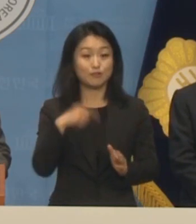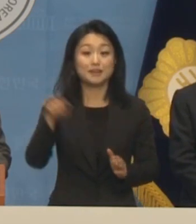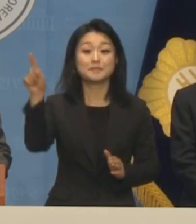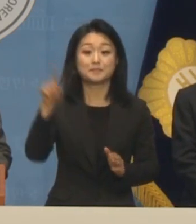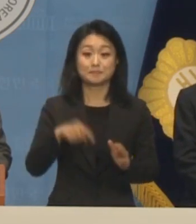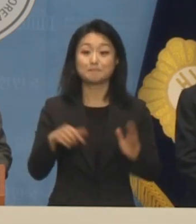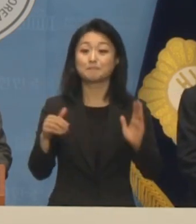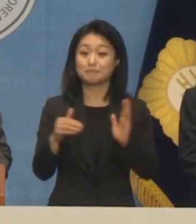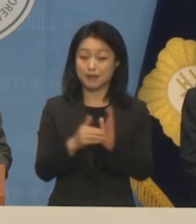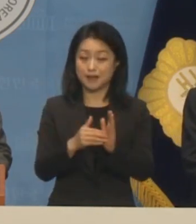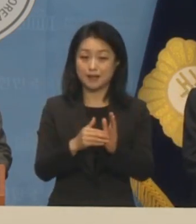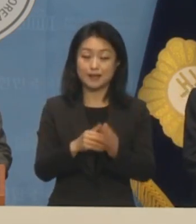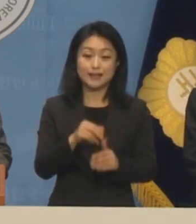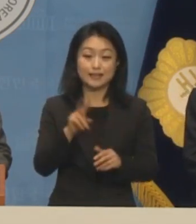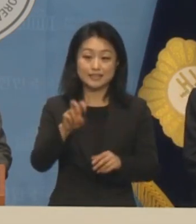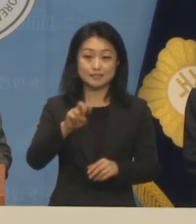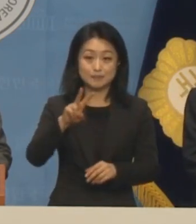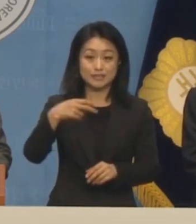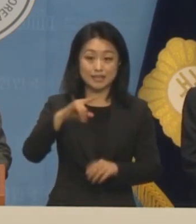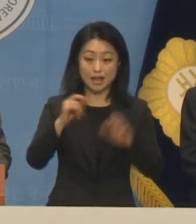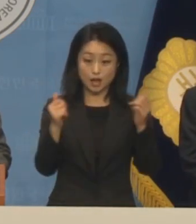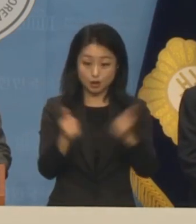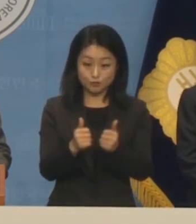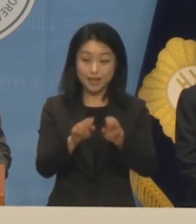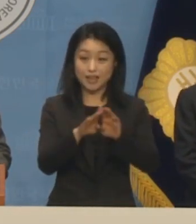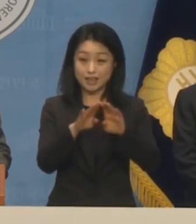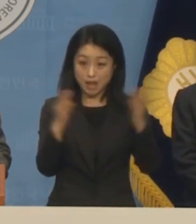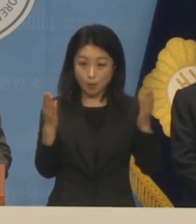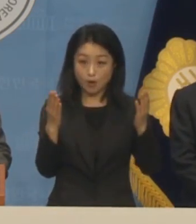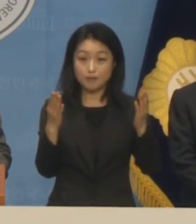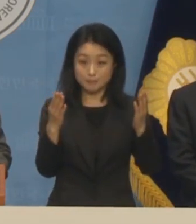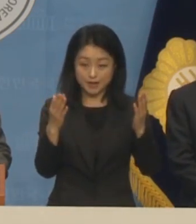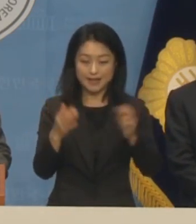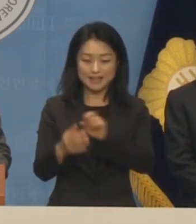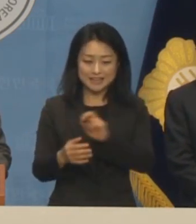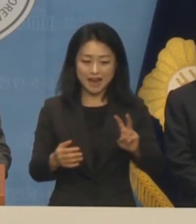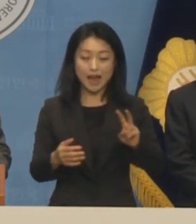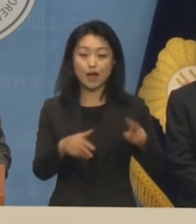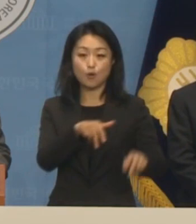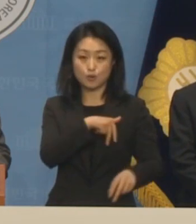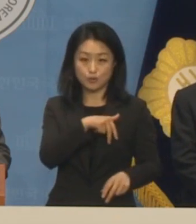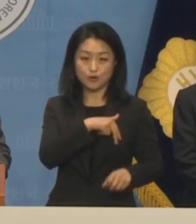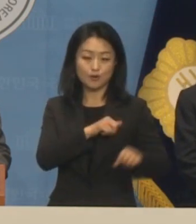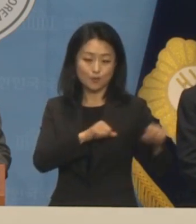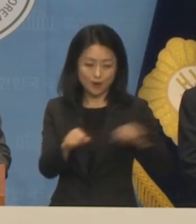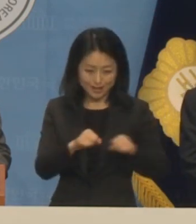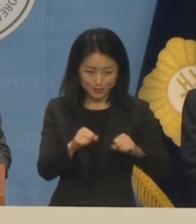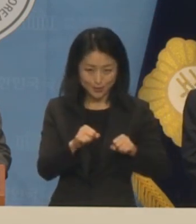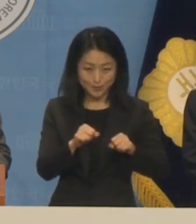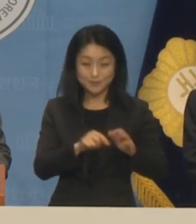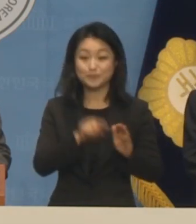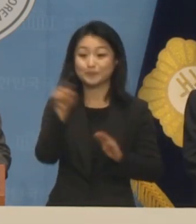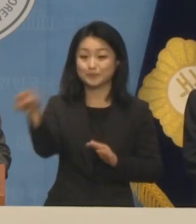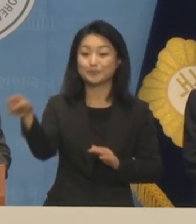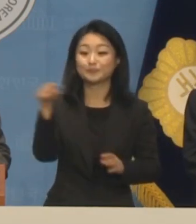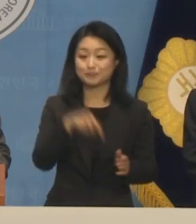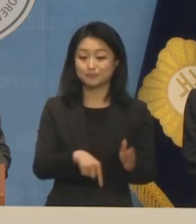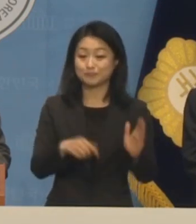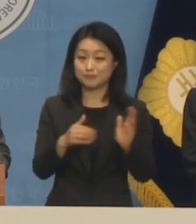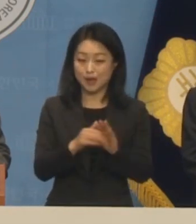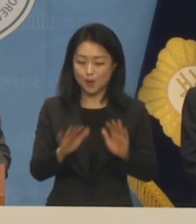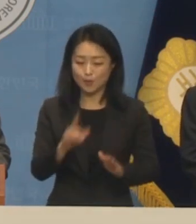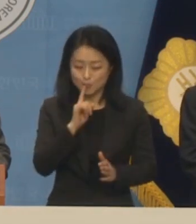방문하여 22대 국회 개원 이래 첫 야당 외교를 마치고 귀국하여 오늘 방미 외교